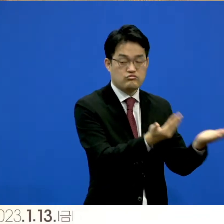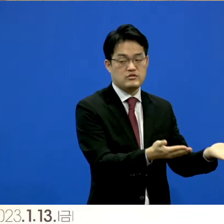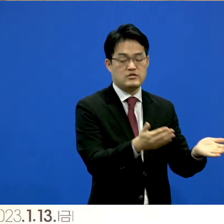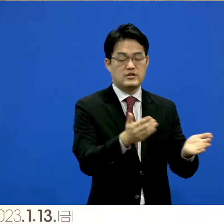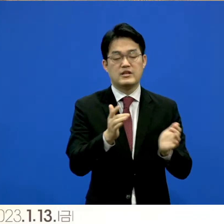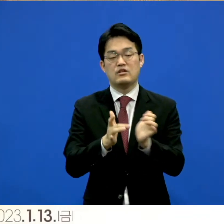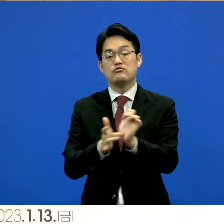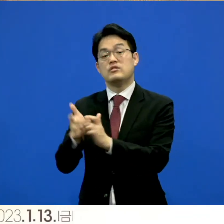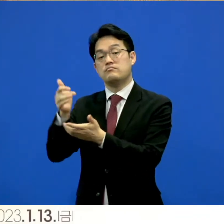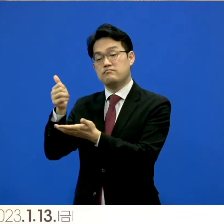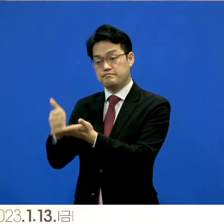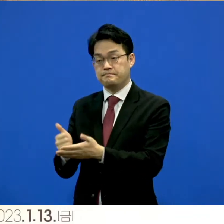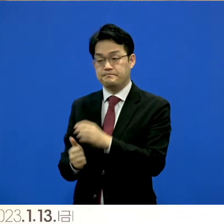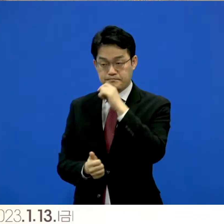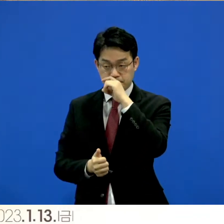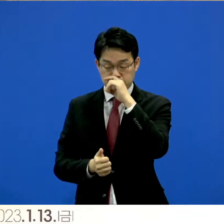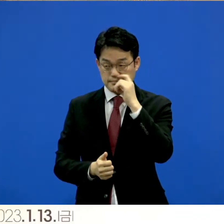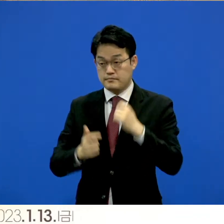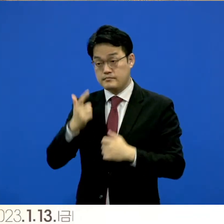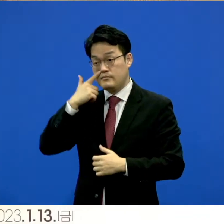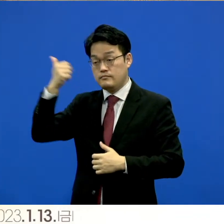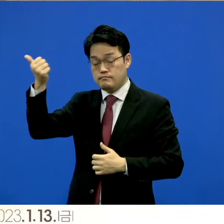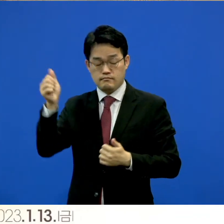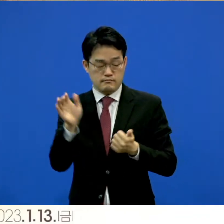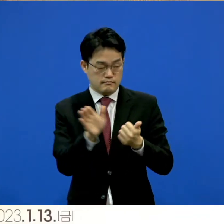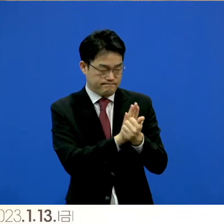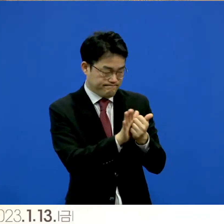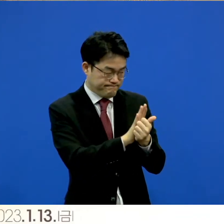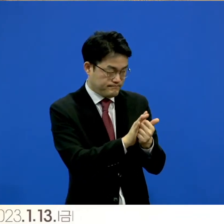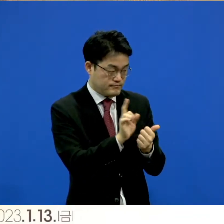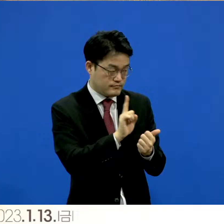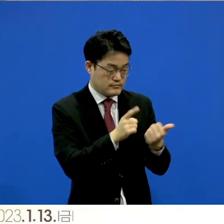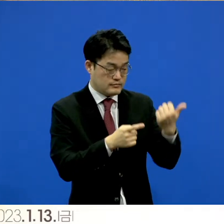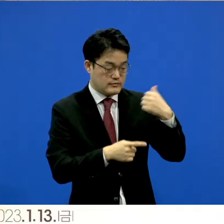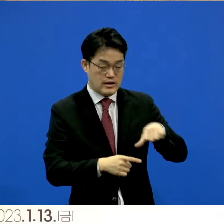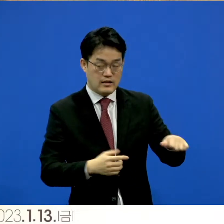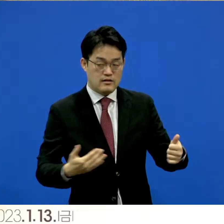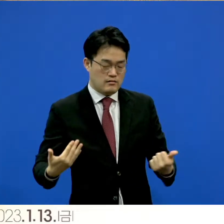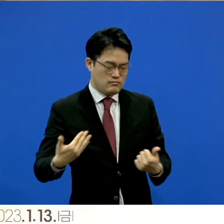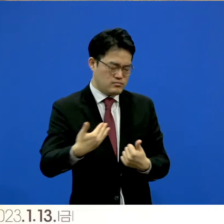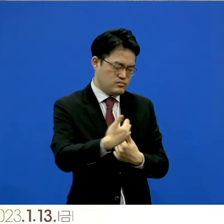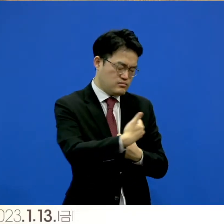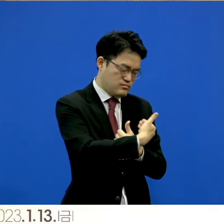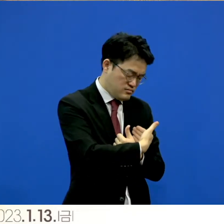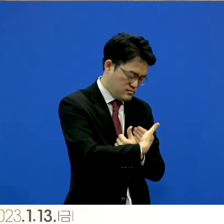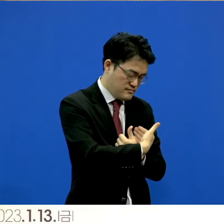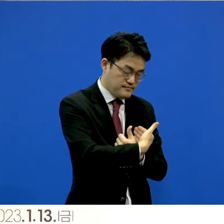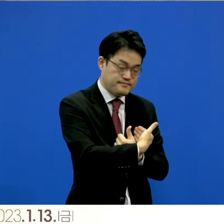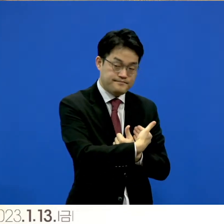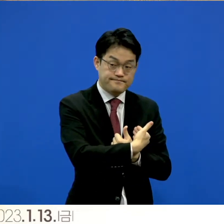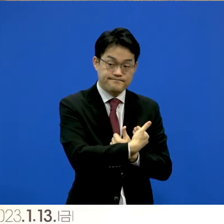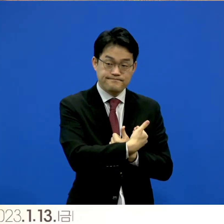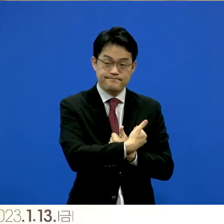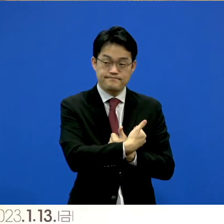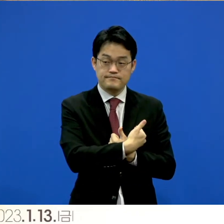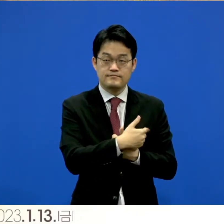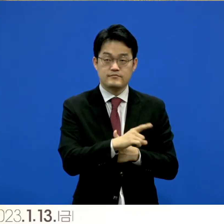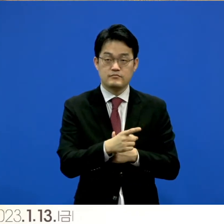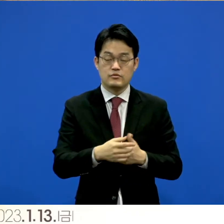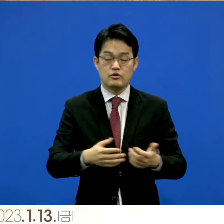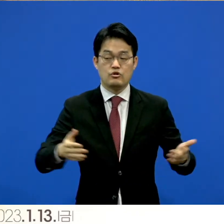그 아버지의 환대는 특별해요. 아들을 포옹하는 장면은 환대의 절정입니다. 여러분, 이 두